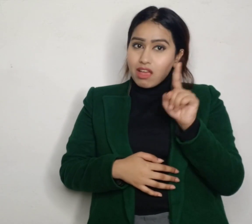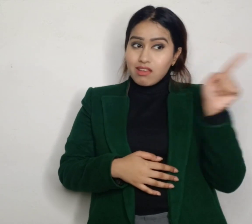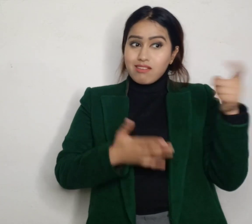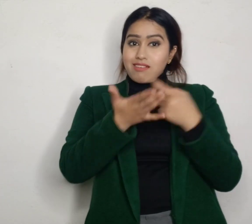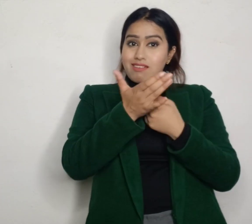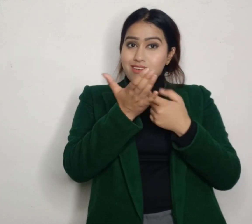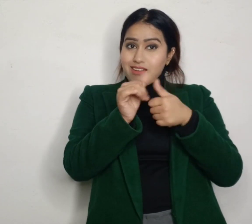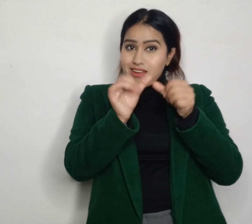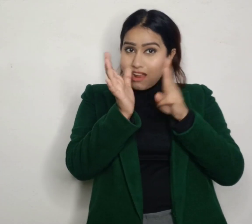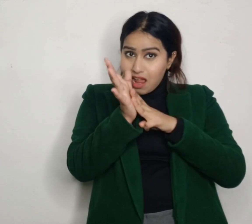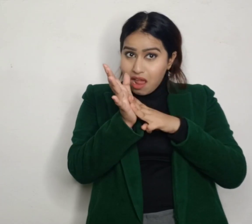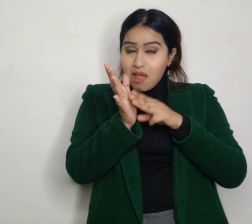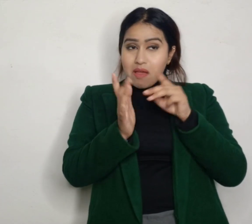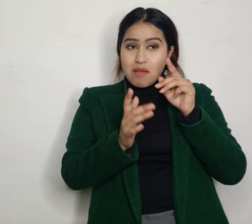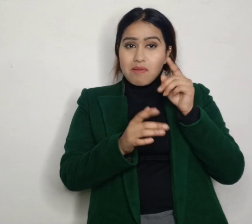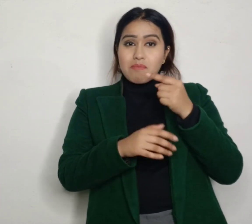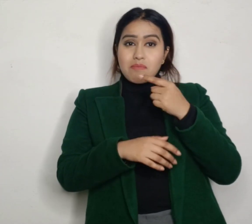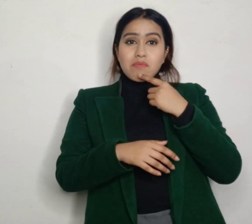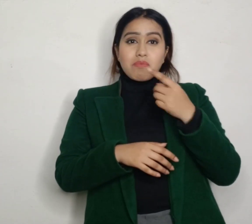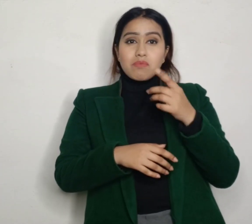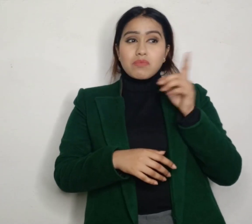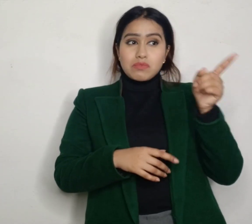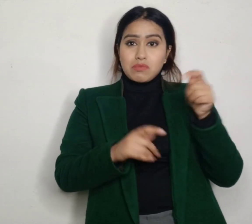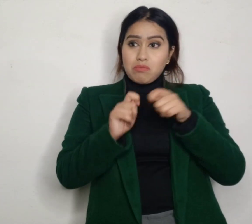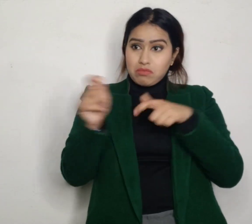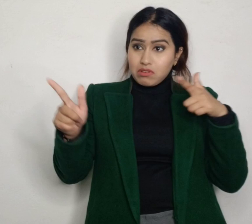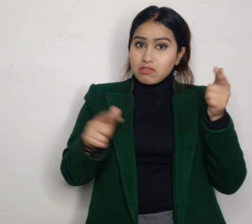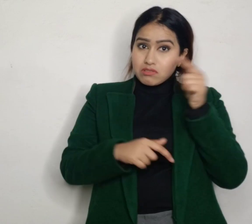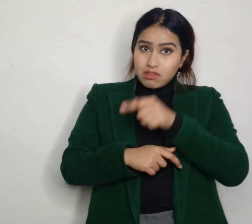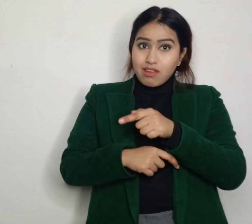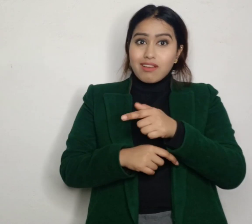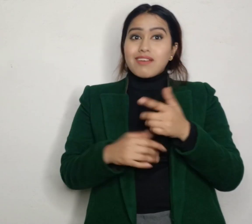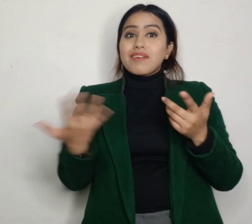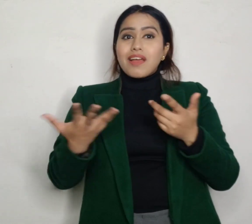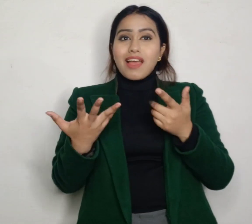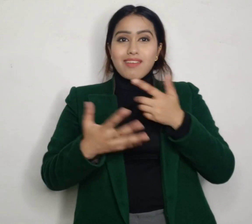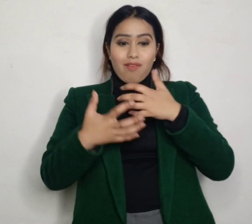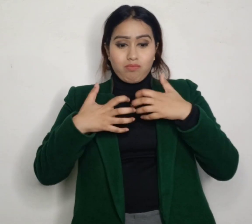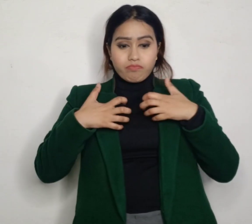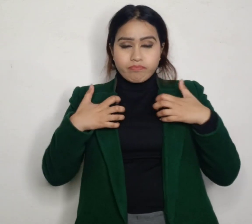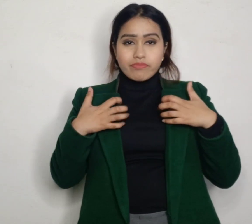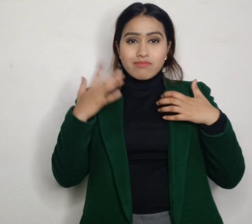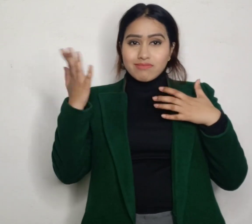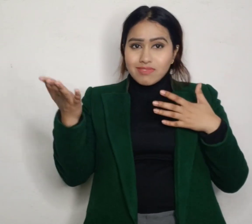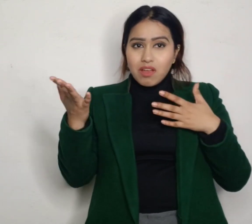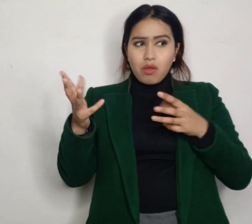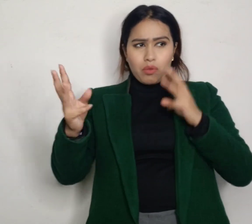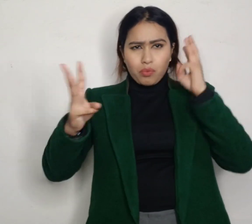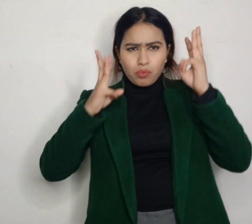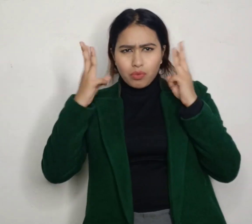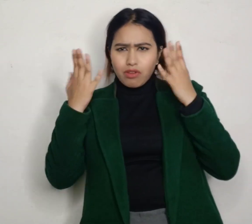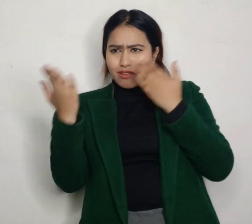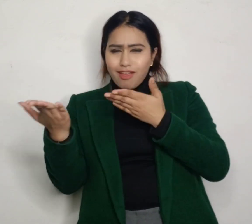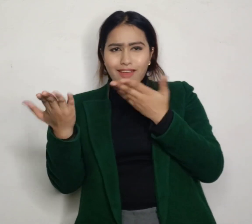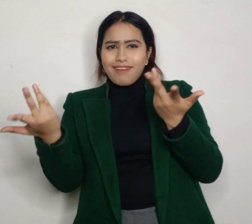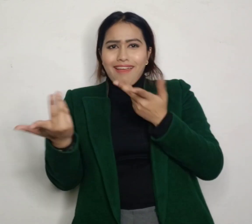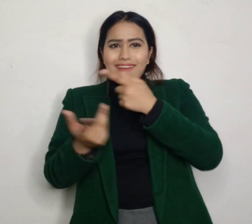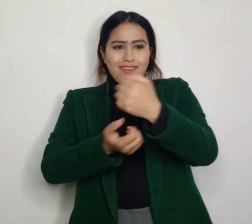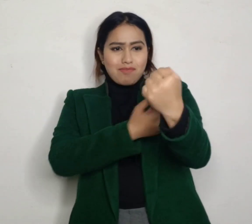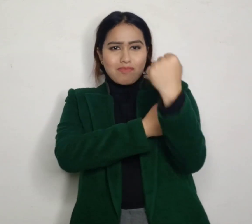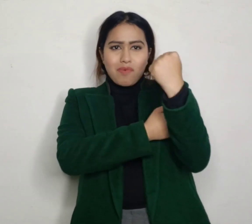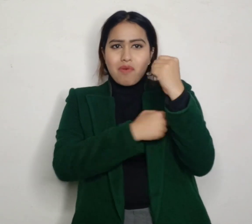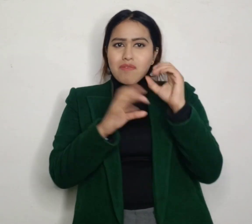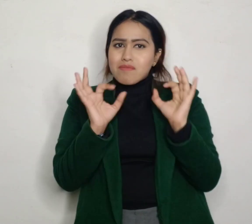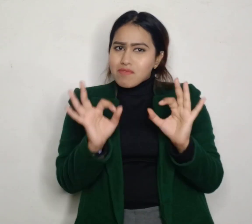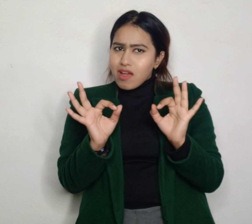माता अंजनी ने जब सुना कि पवन पुत्र जो हैं वो चिंता में है, पवन सुत हनुमान अतुलित बल धामा, जिनका जो बल